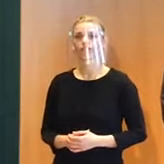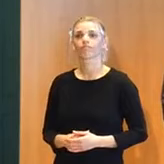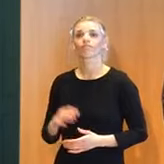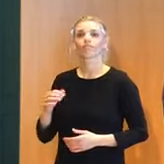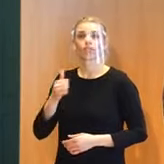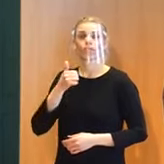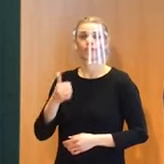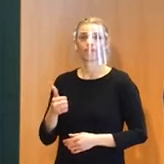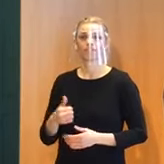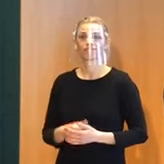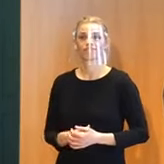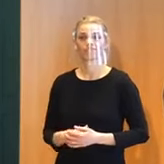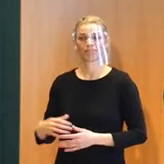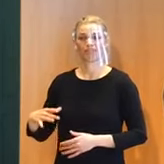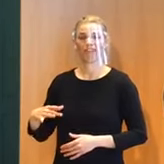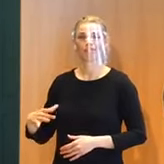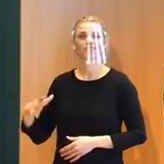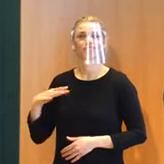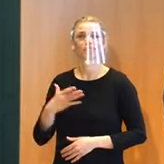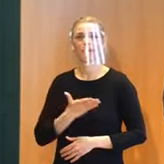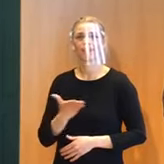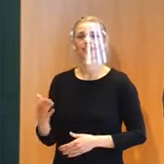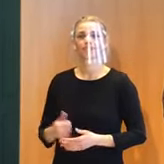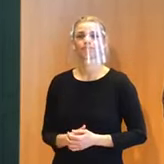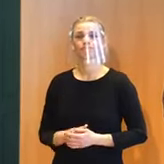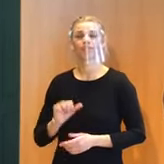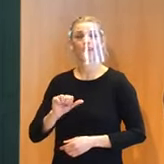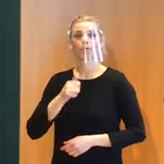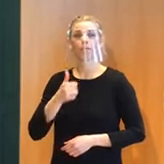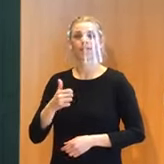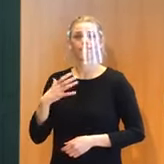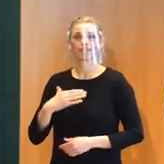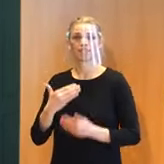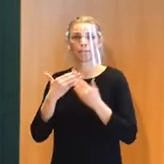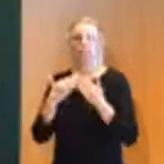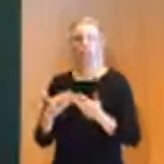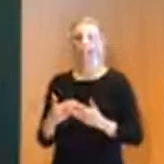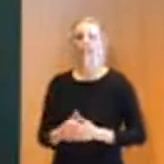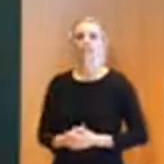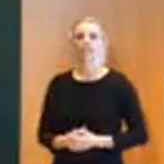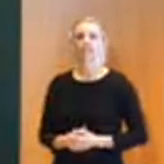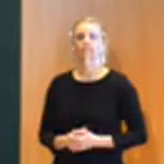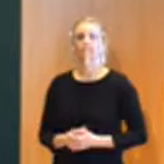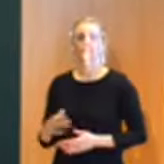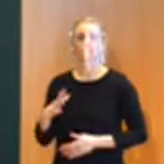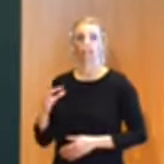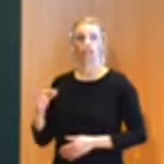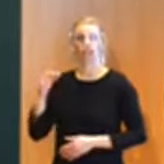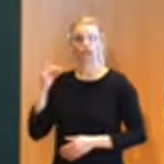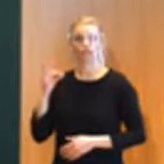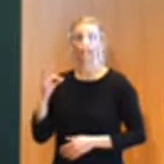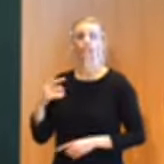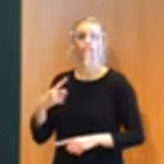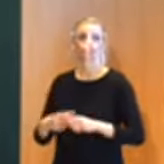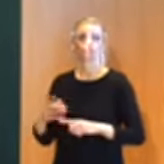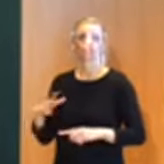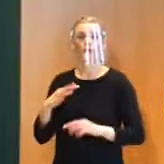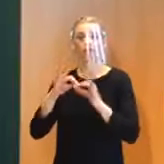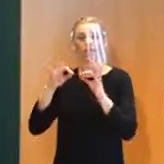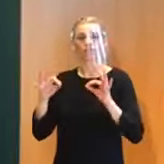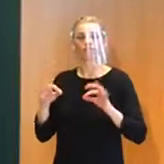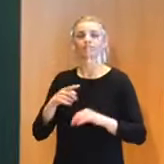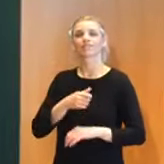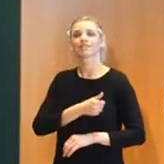Dobrý deň prajem, dámy a páni. Ako prvé chcem poďakovať Ivanovi Korčokovi a Braňovi Grillingovi za